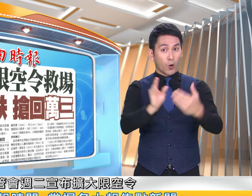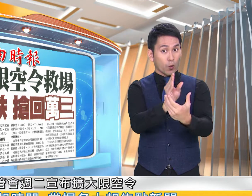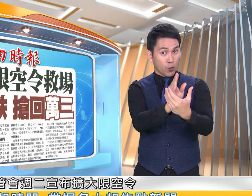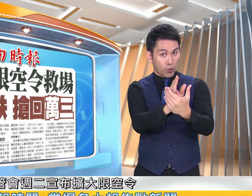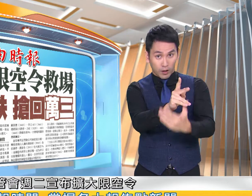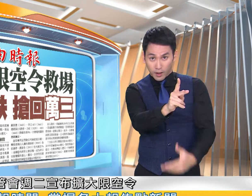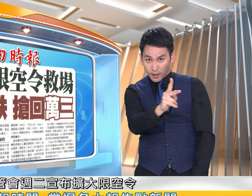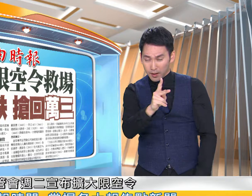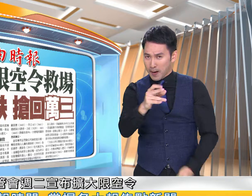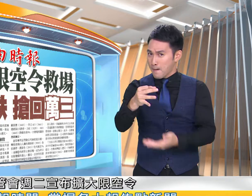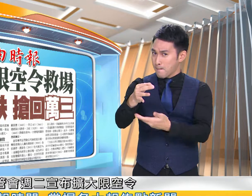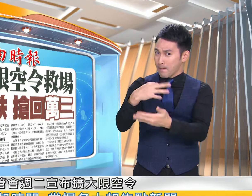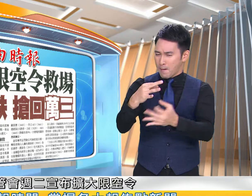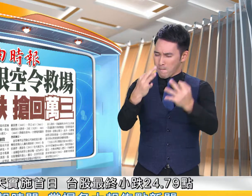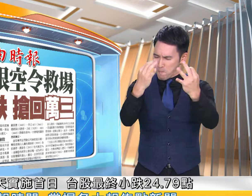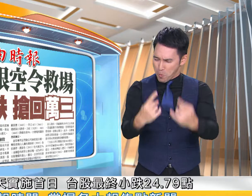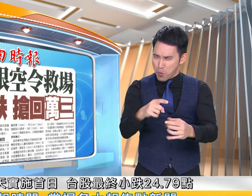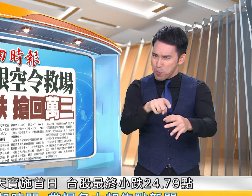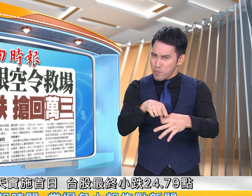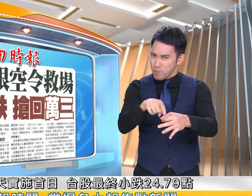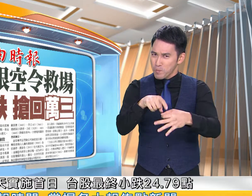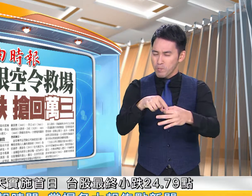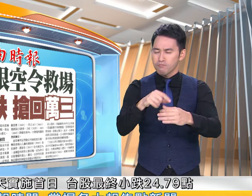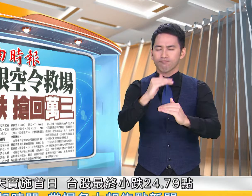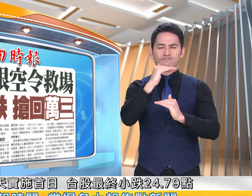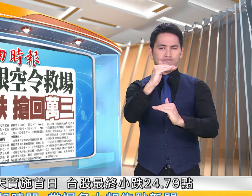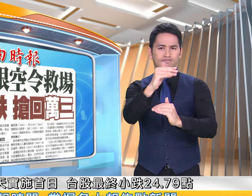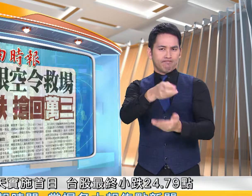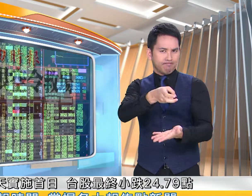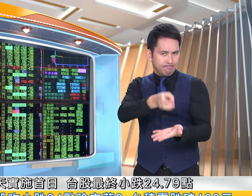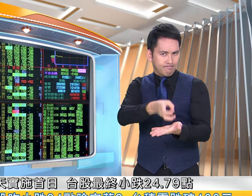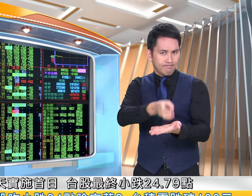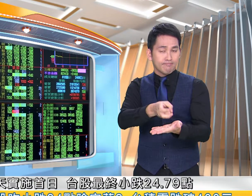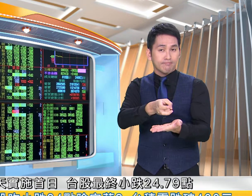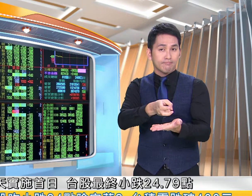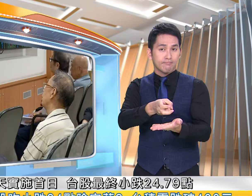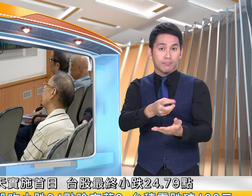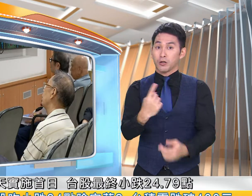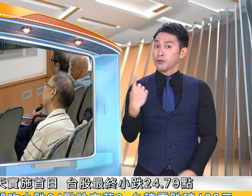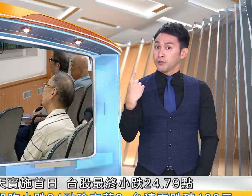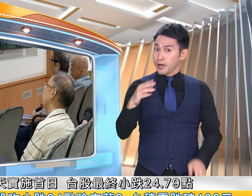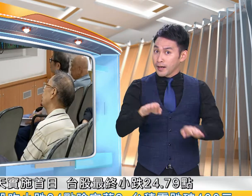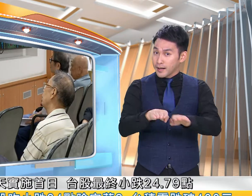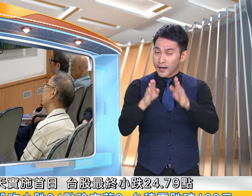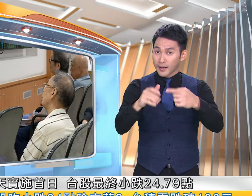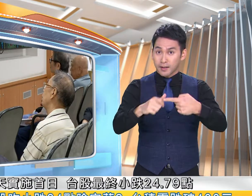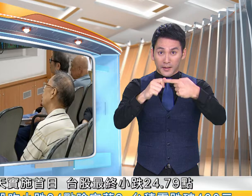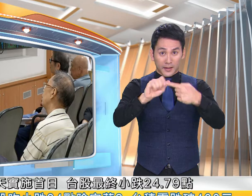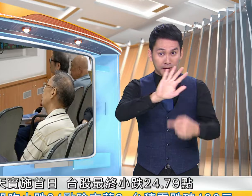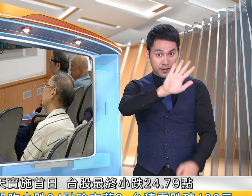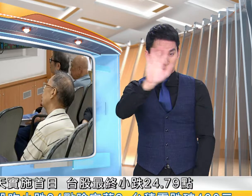空令，而昨天实施首日，台股最终是小跌